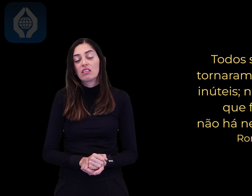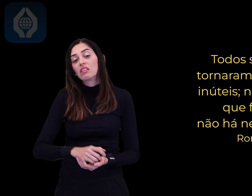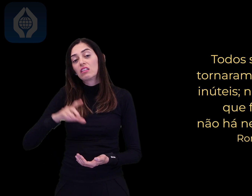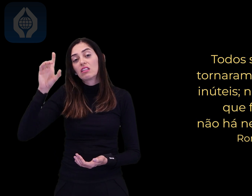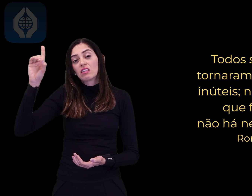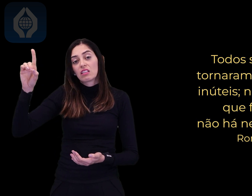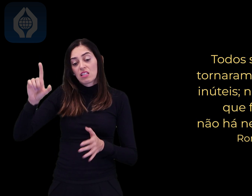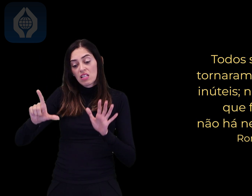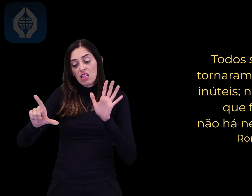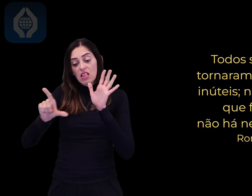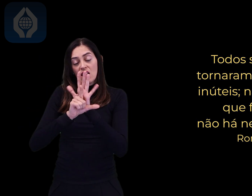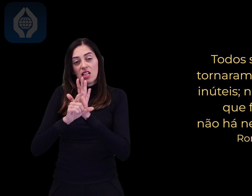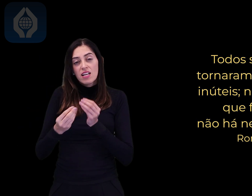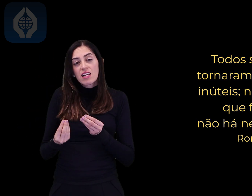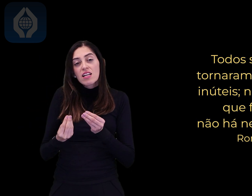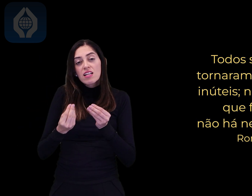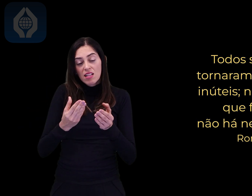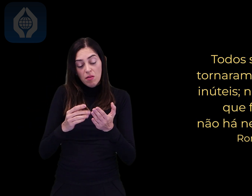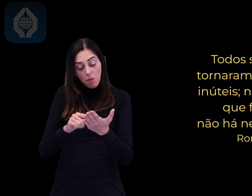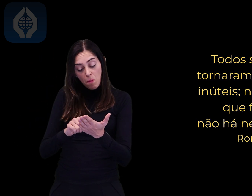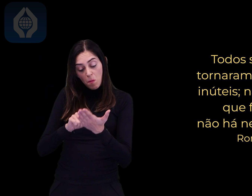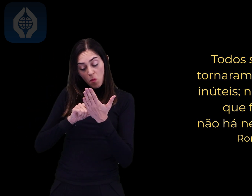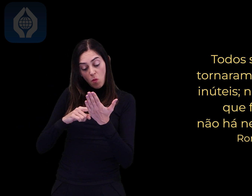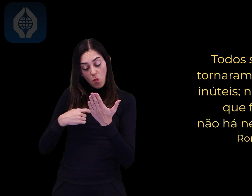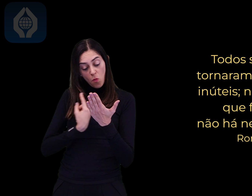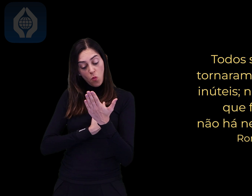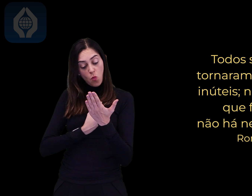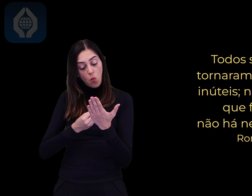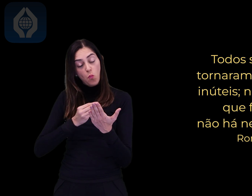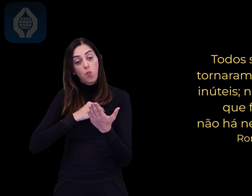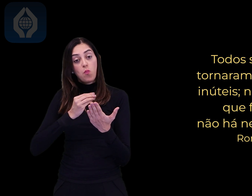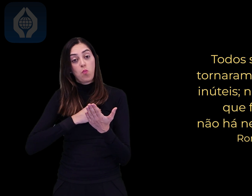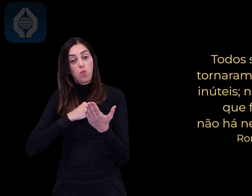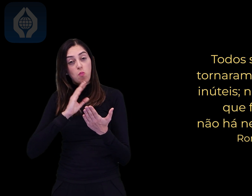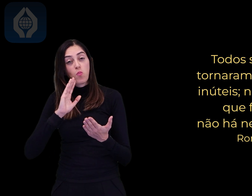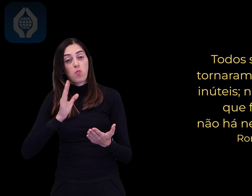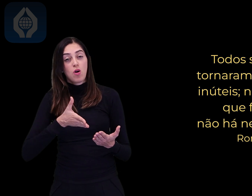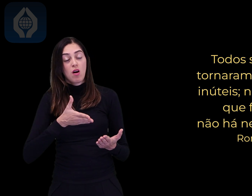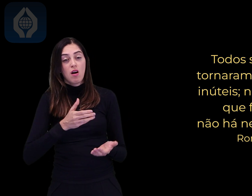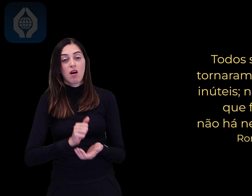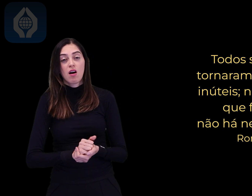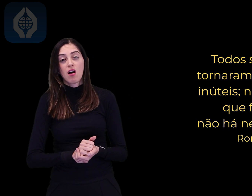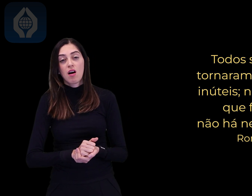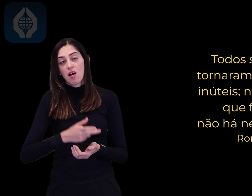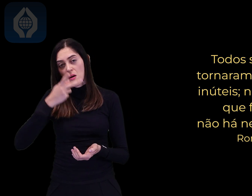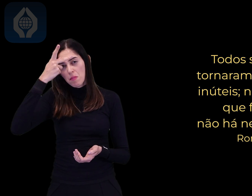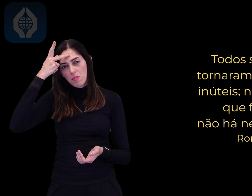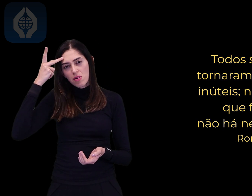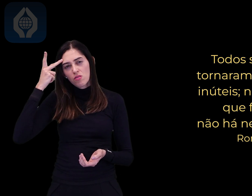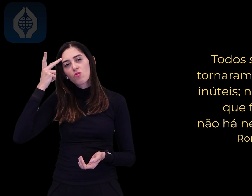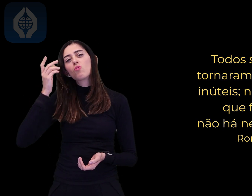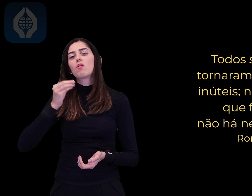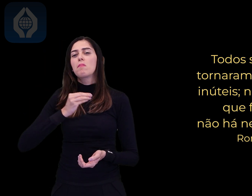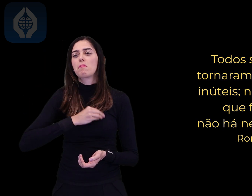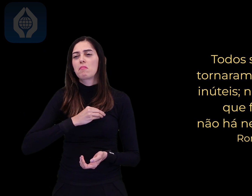nos mostrar quanto somos pecadores. Nenhum pregador, professor ou missionário está isento dessas